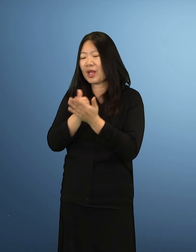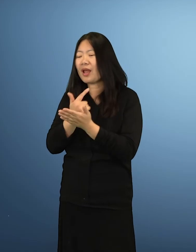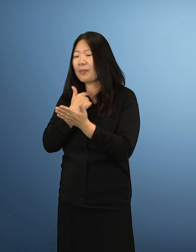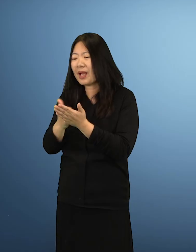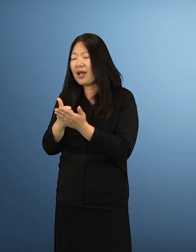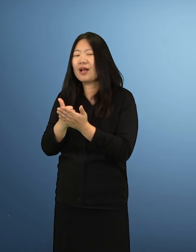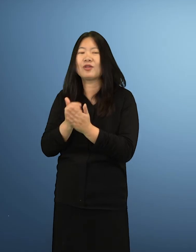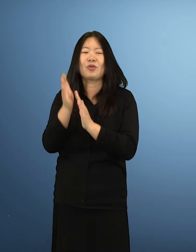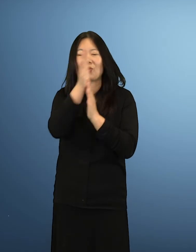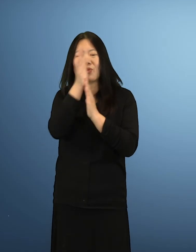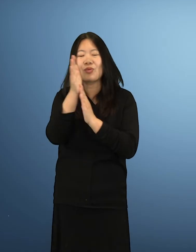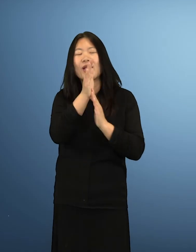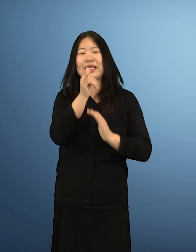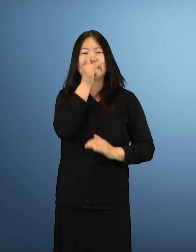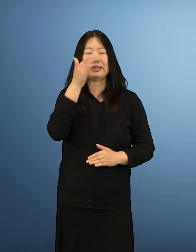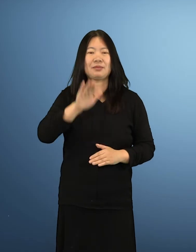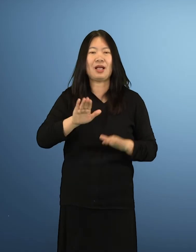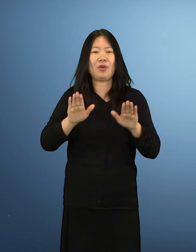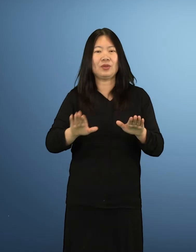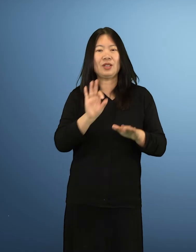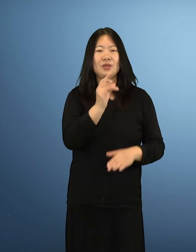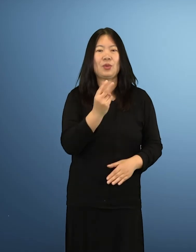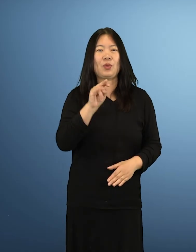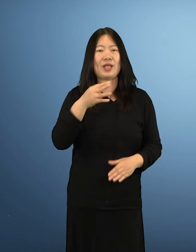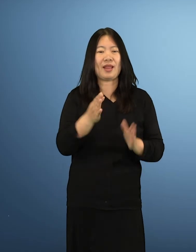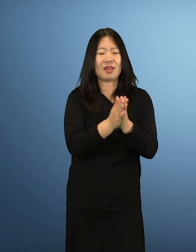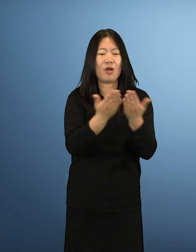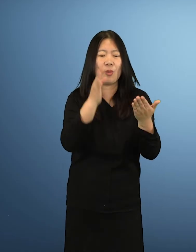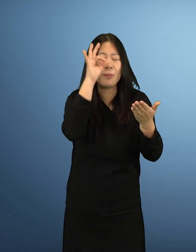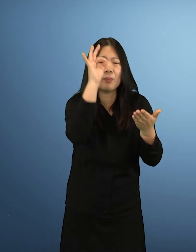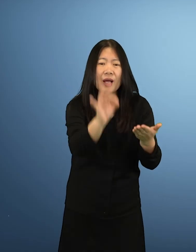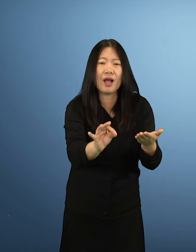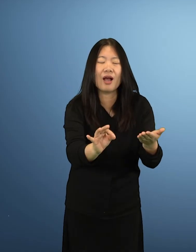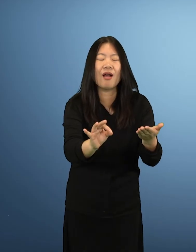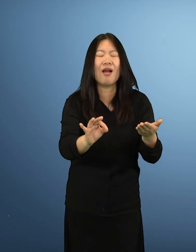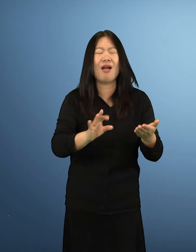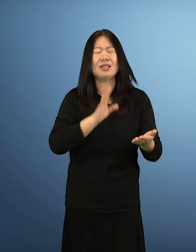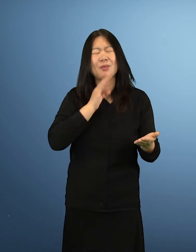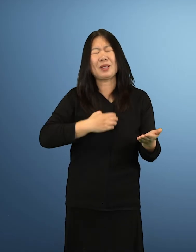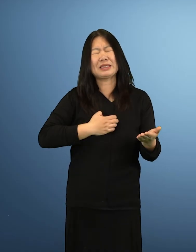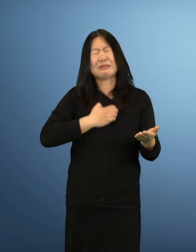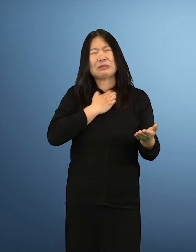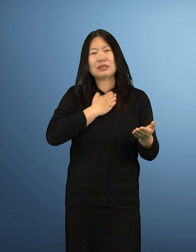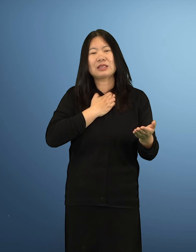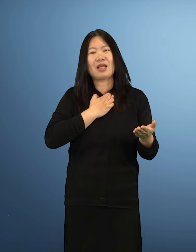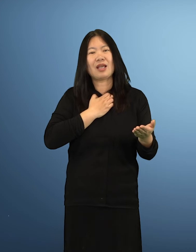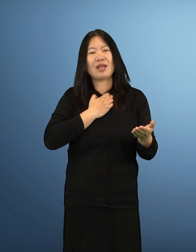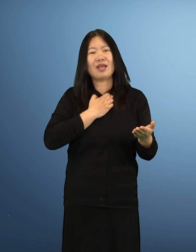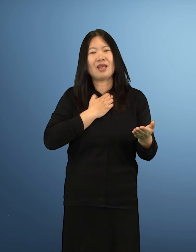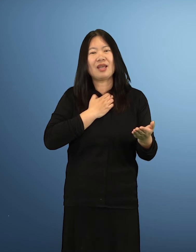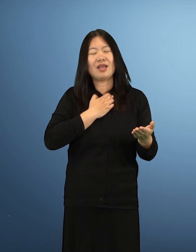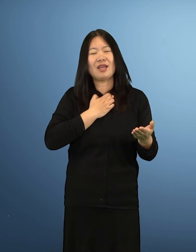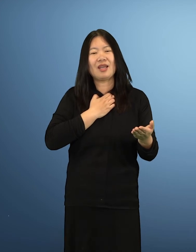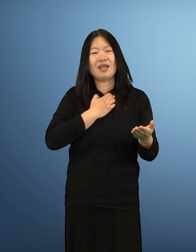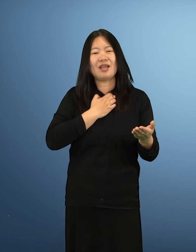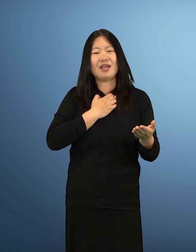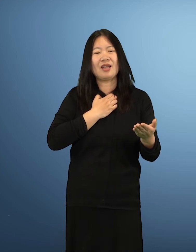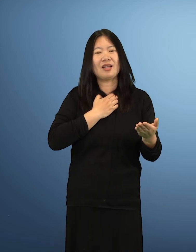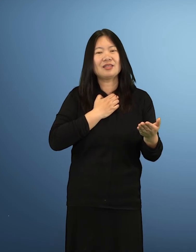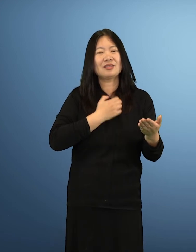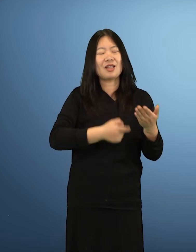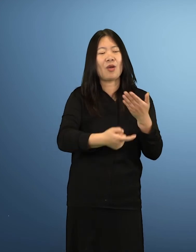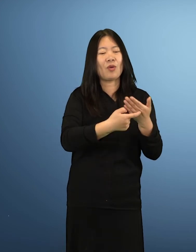오늘 요엘서는 더 끔찍한 얘기를 하는 거예요. 이제 그 형식도 다 무너졌다 그 말이에요.